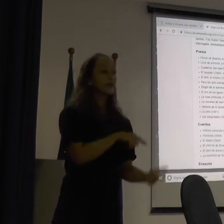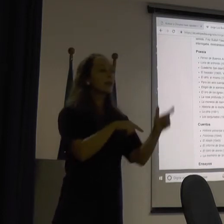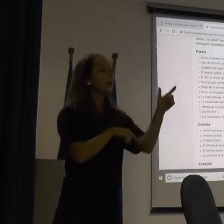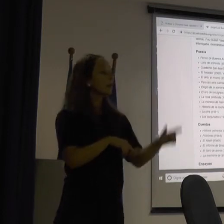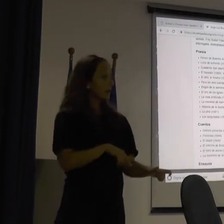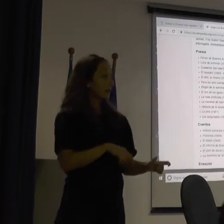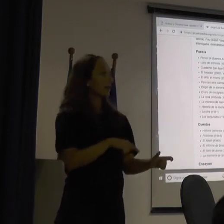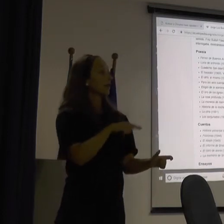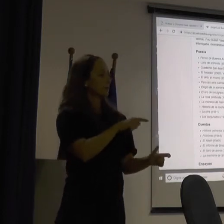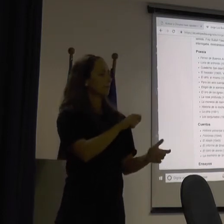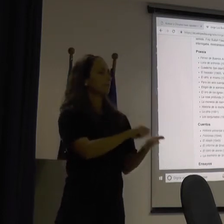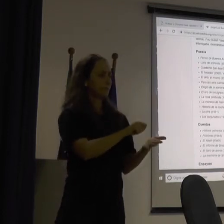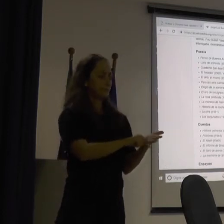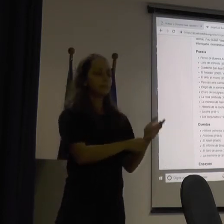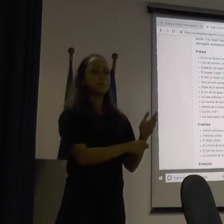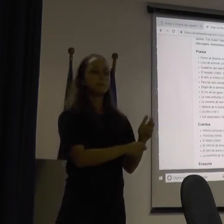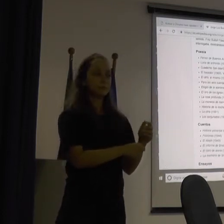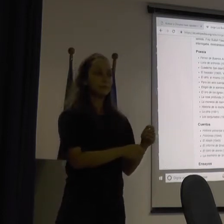escritor,